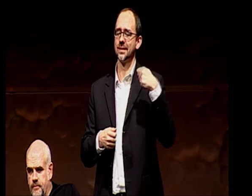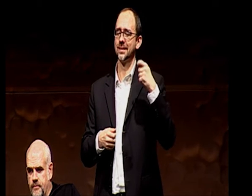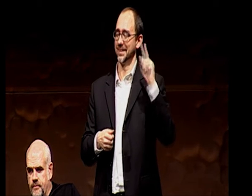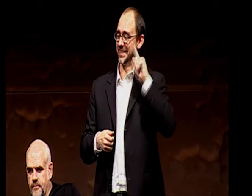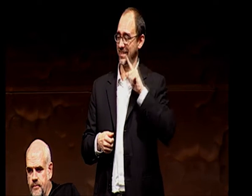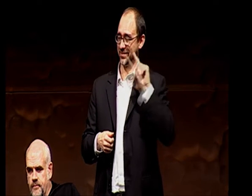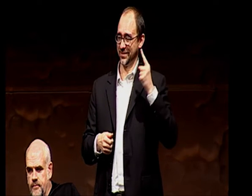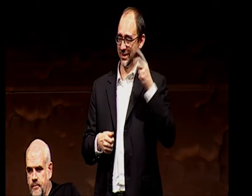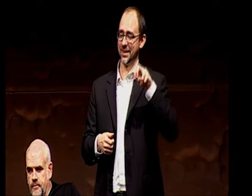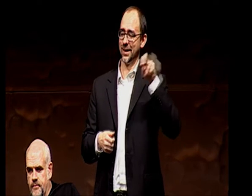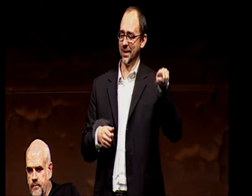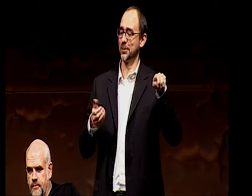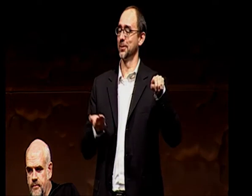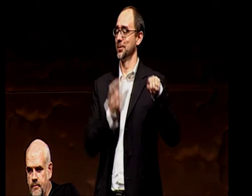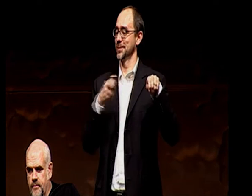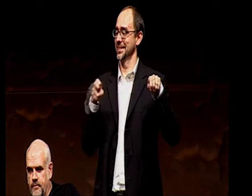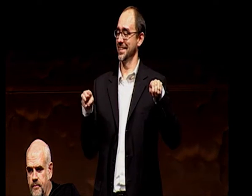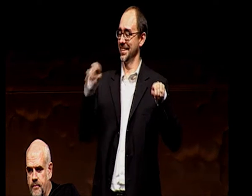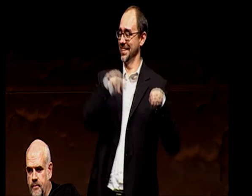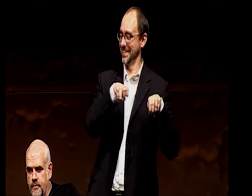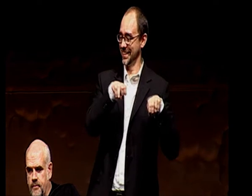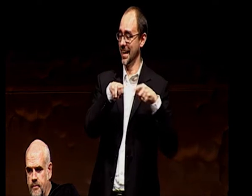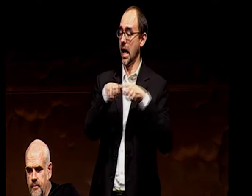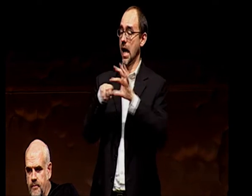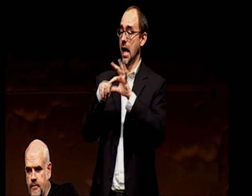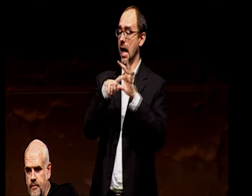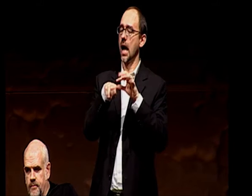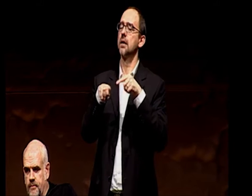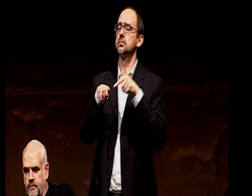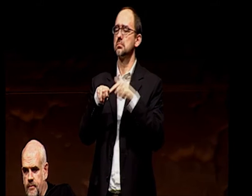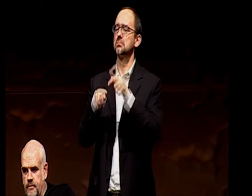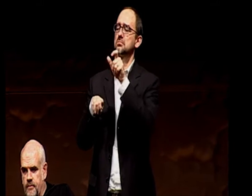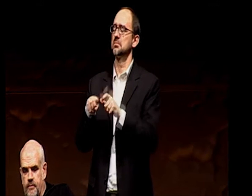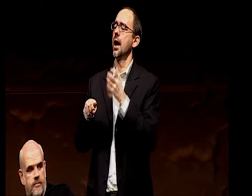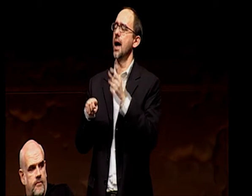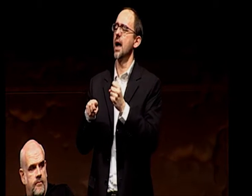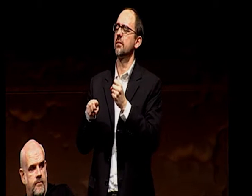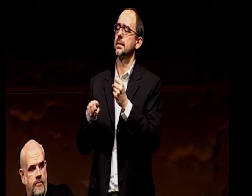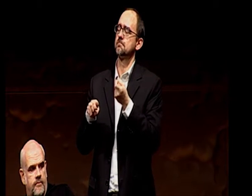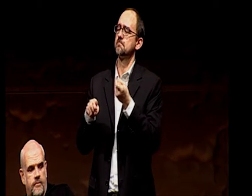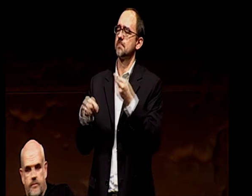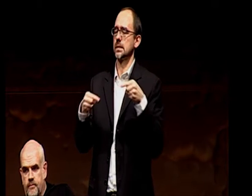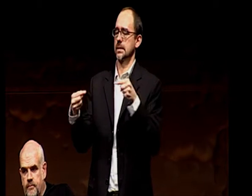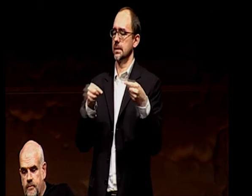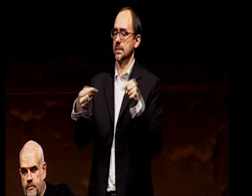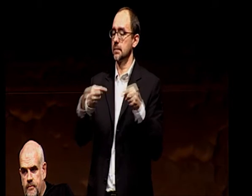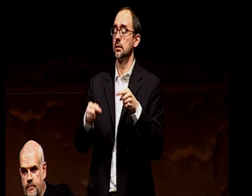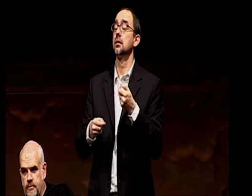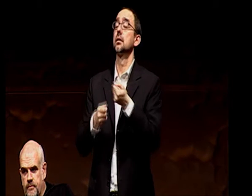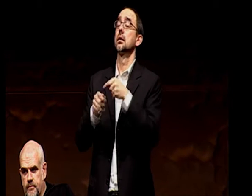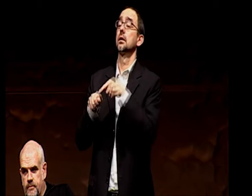durante 8 años y me siento especialmente vinculado a él e de esas personas una de ellas